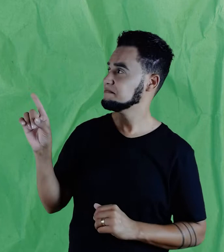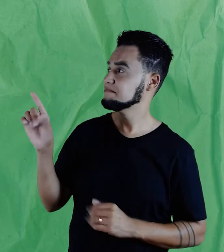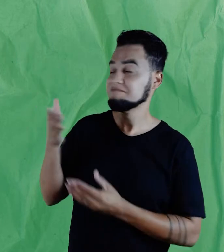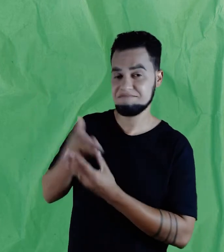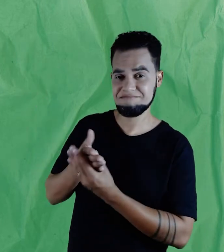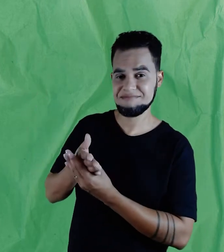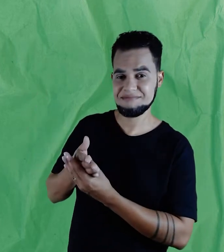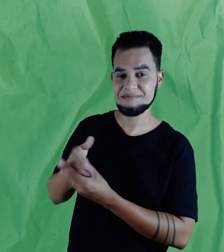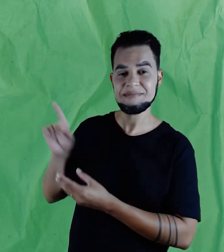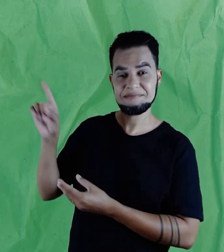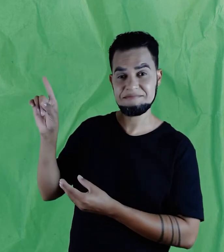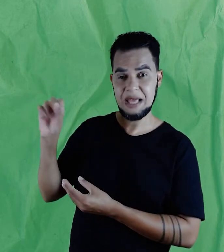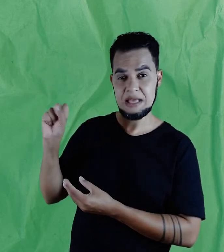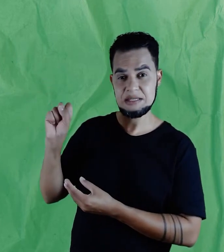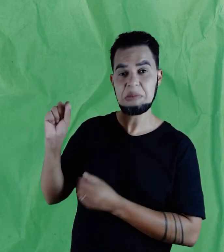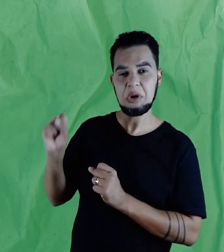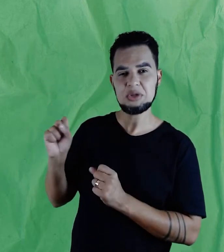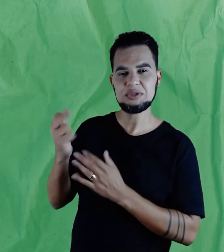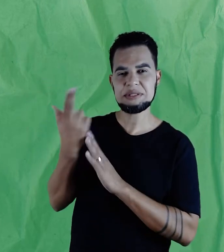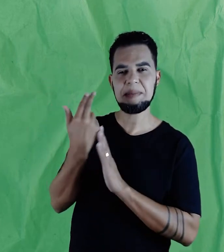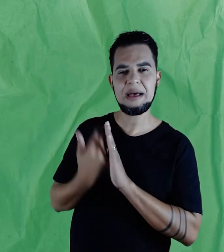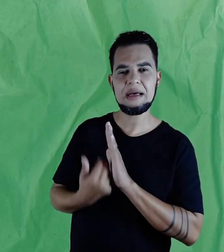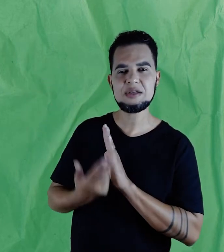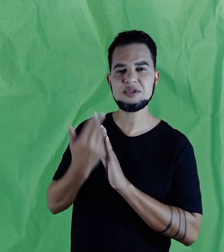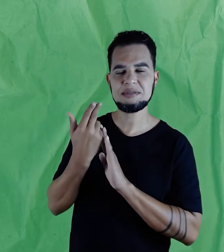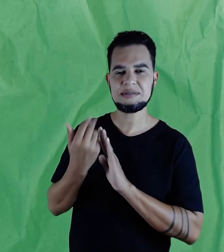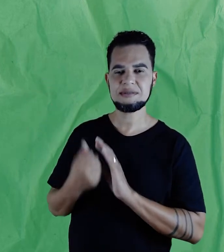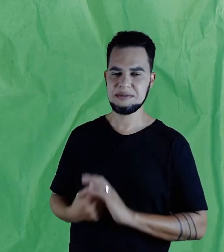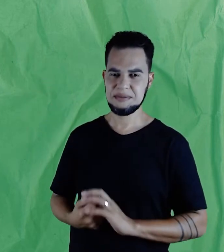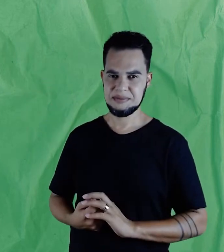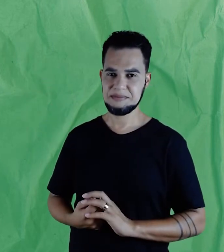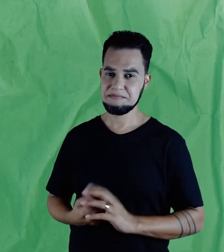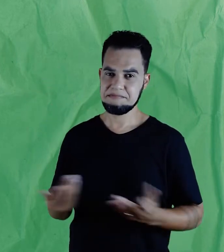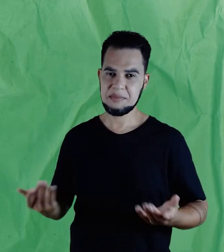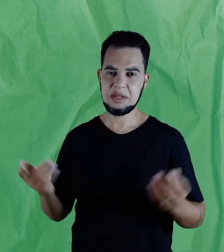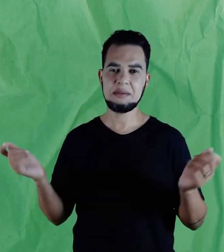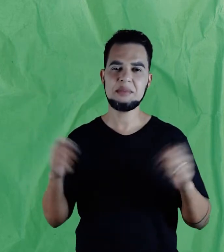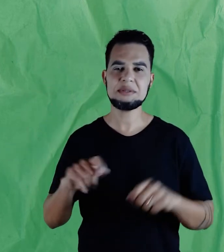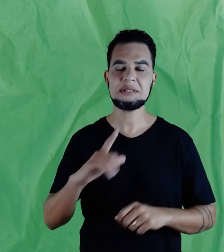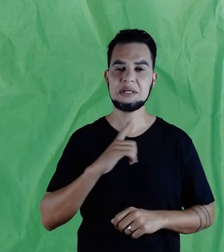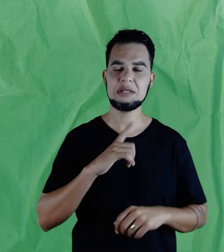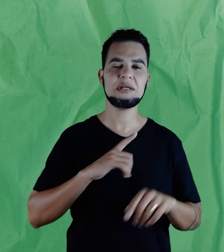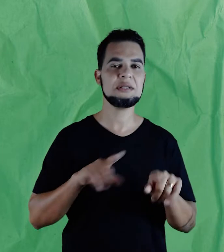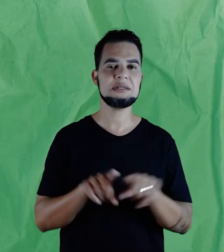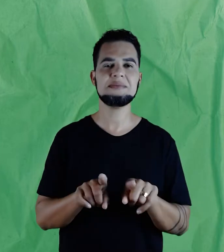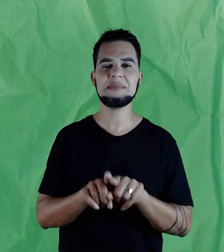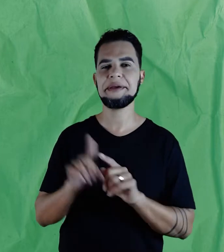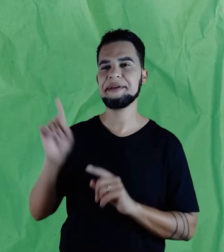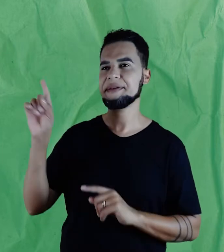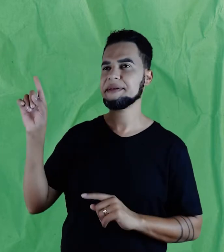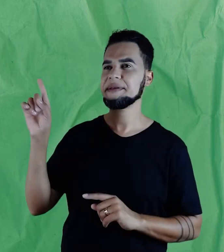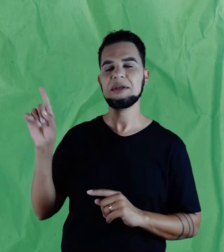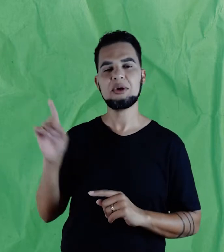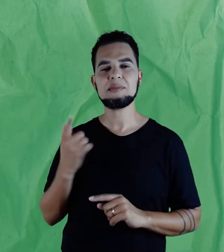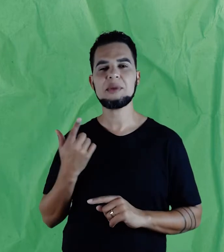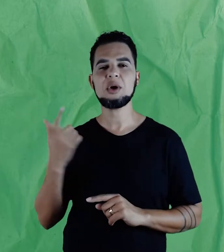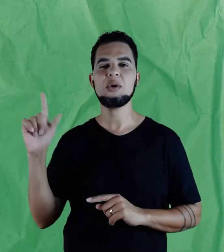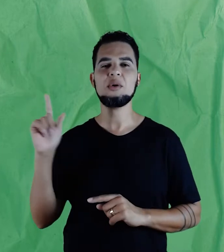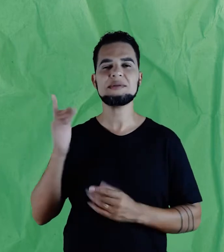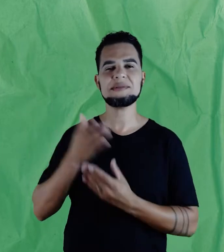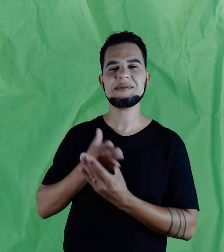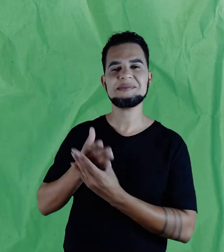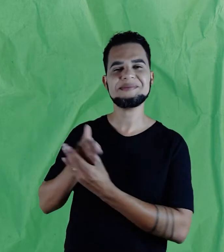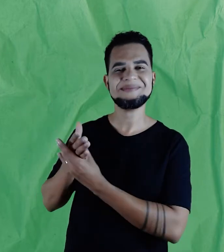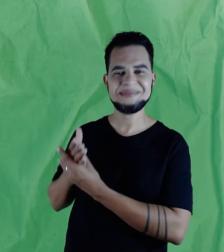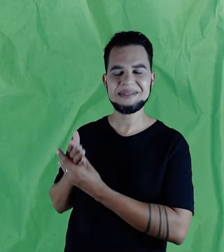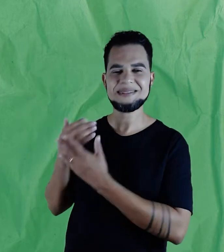Nas assets poderíamos guardar imagens. Tá? A gente poderia ter também aqui uma outra pasta para